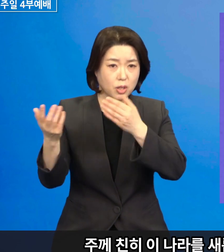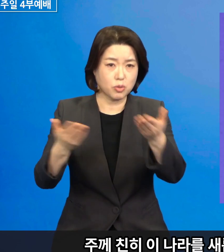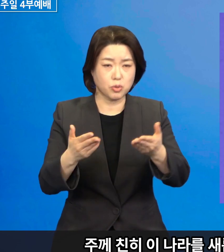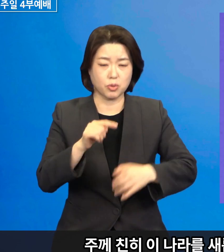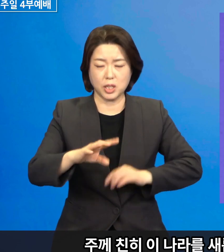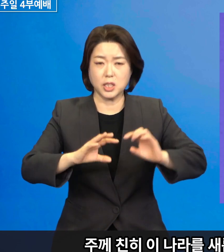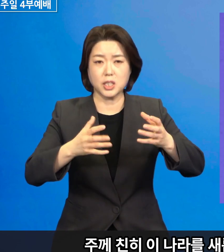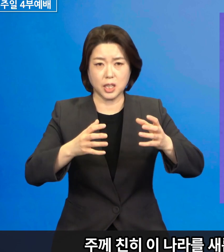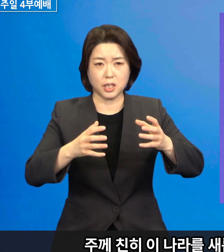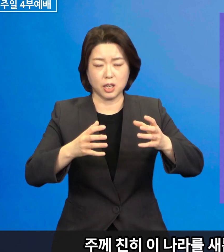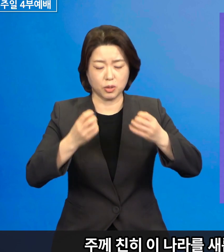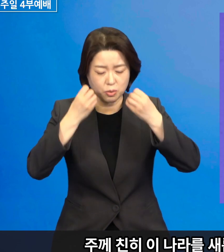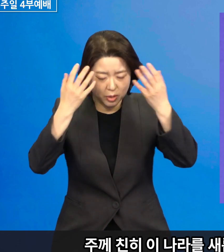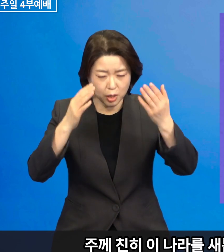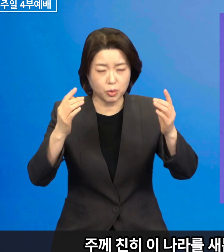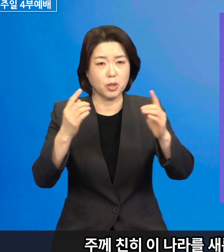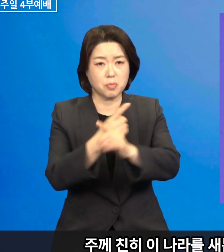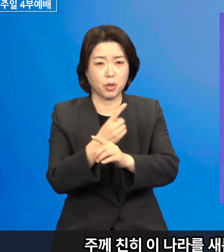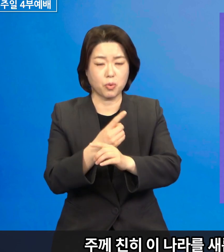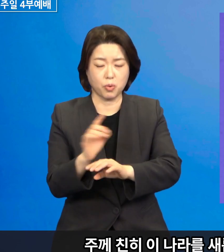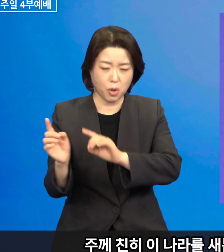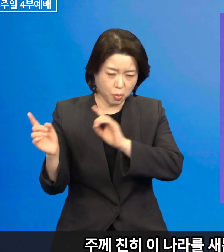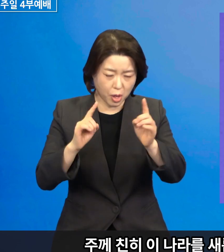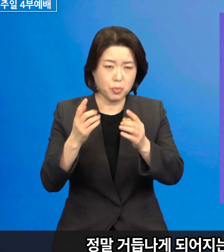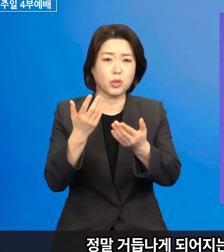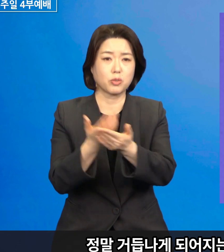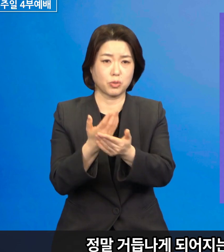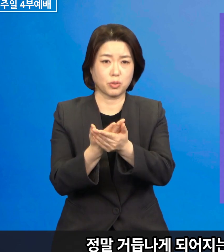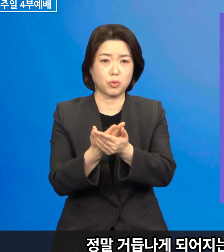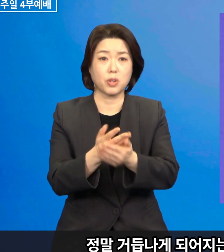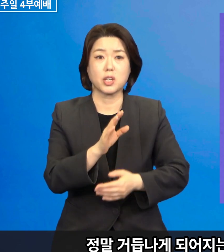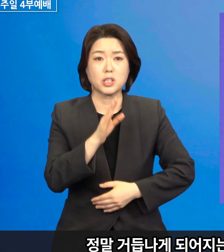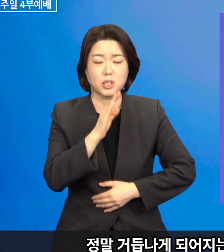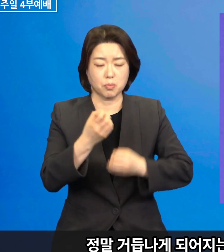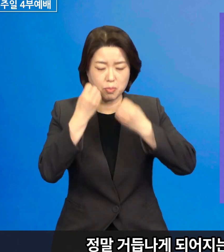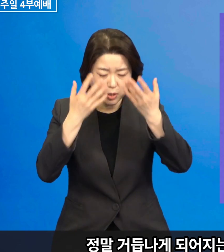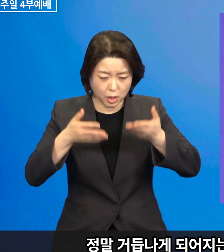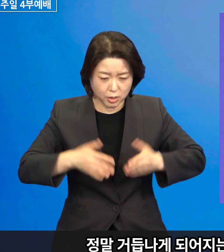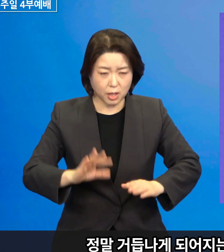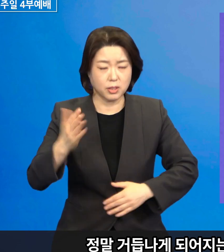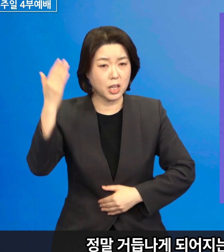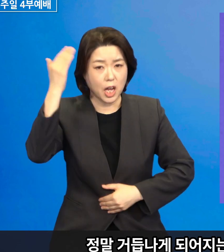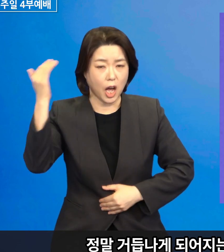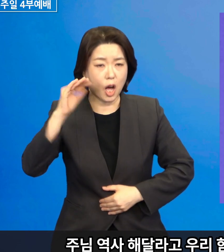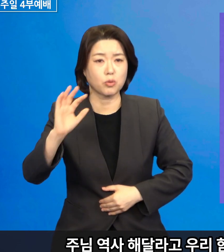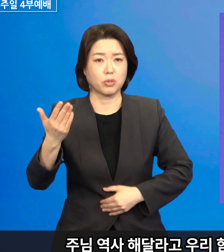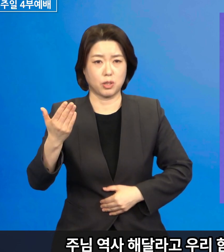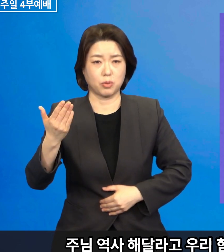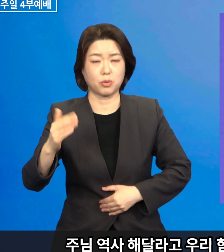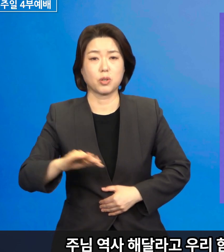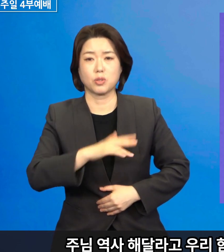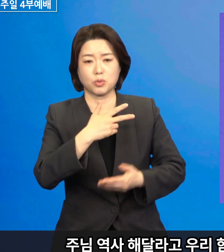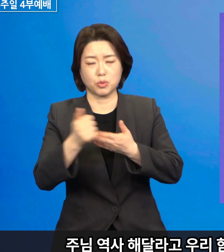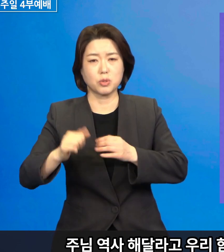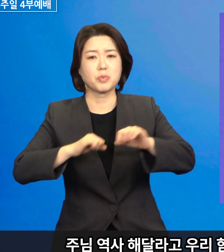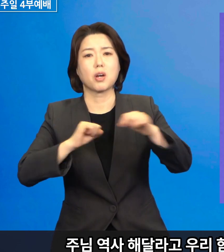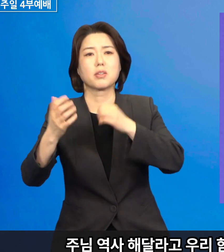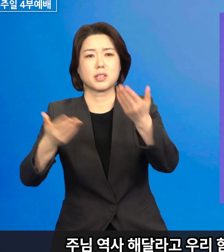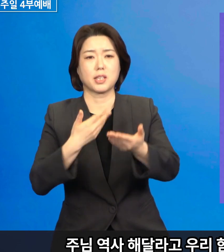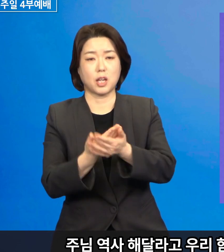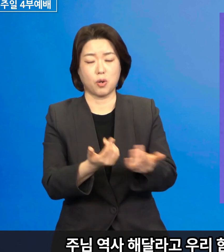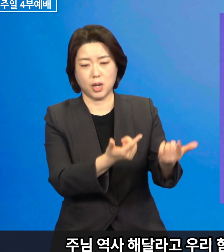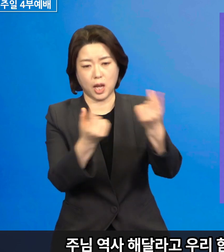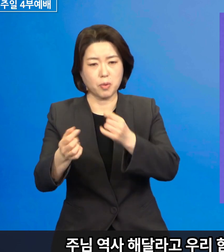이 나라를 새롭게 하시고 회복시키시며 정말 거듭나게 되어지는 대한민국 될 수 있도록 주님 역사해 달라고 우리